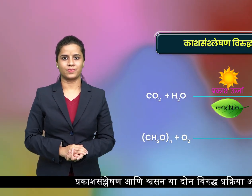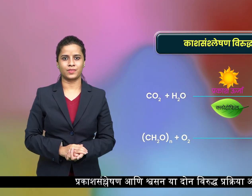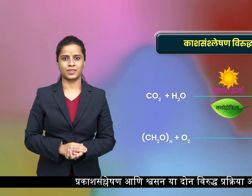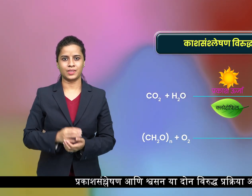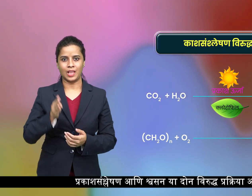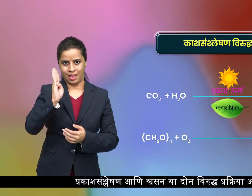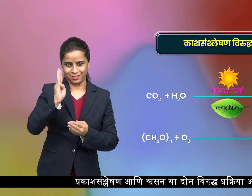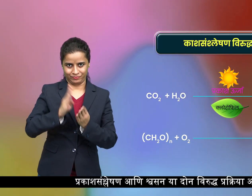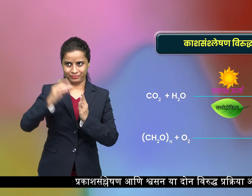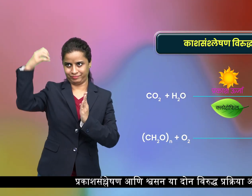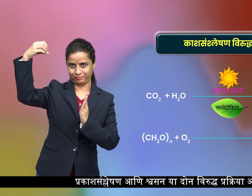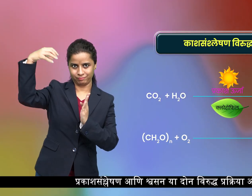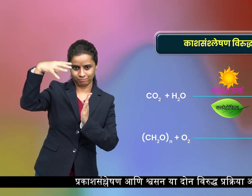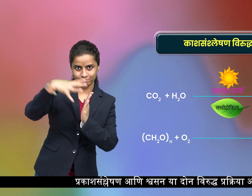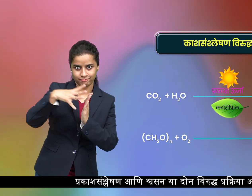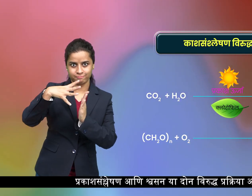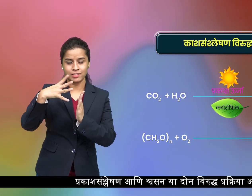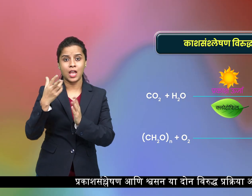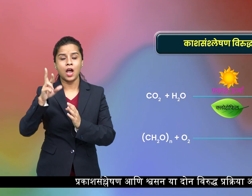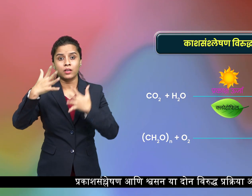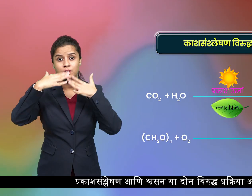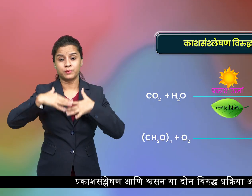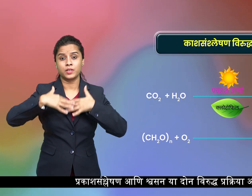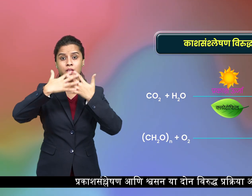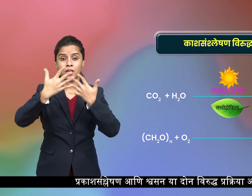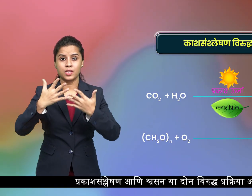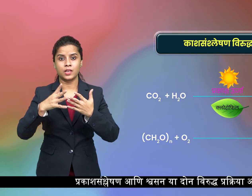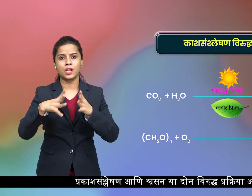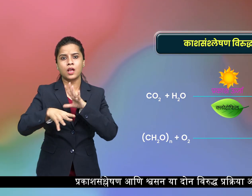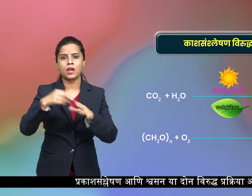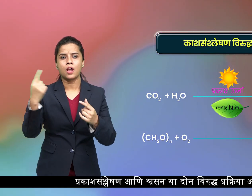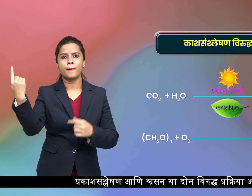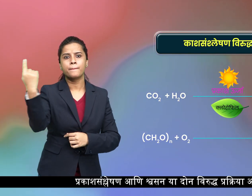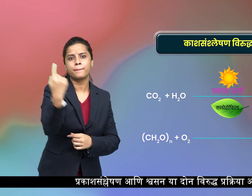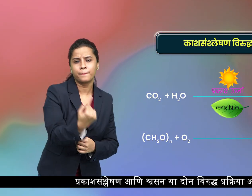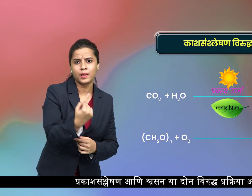प्रकाश संश्लेषण आणि श्वसन या दोन विरुद्ध प्रक्रिया असून